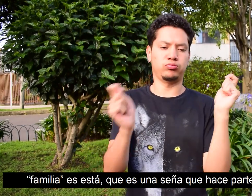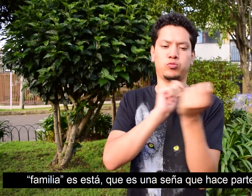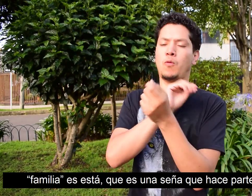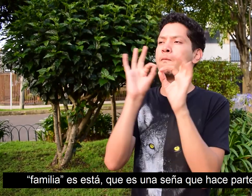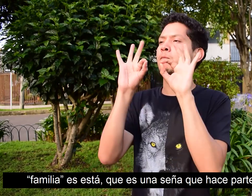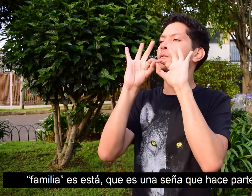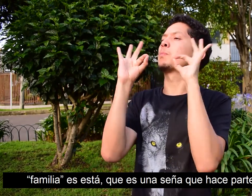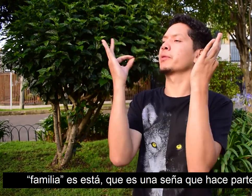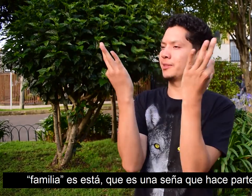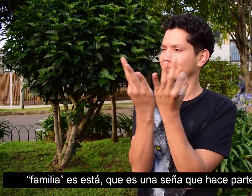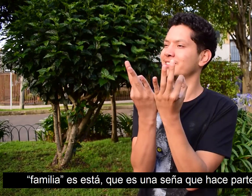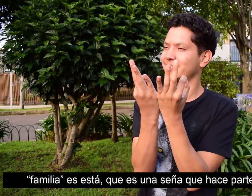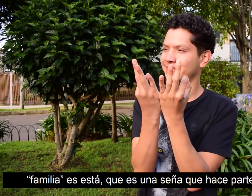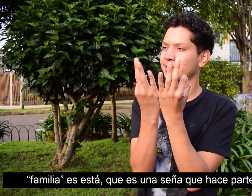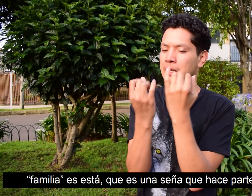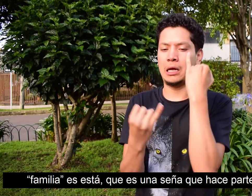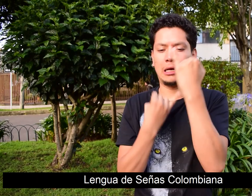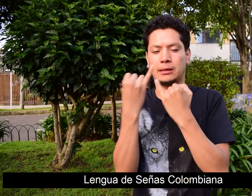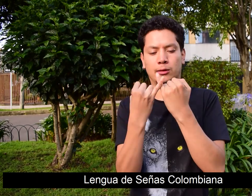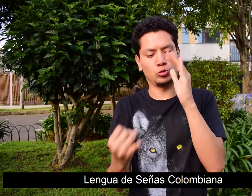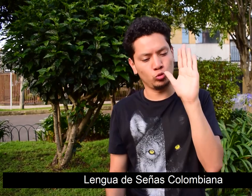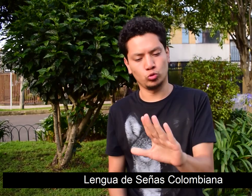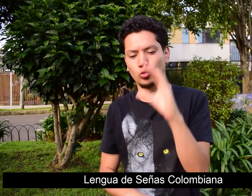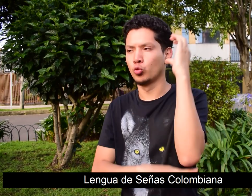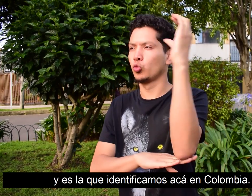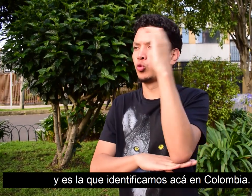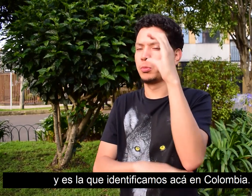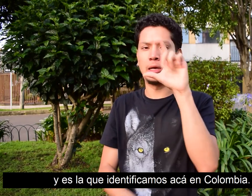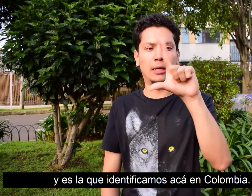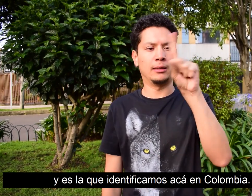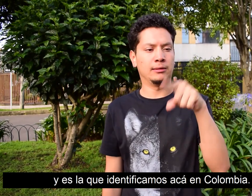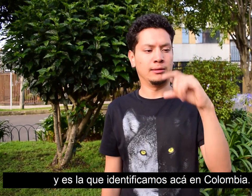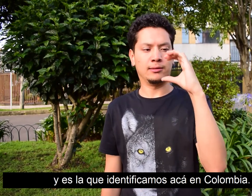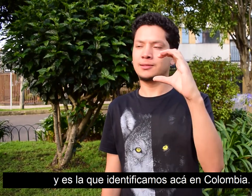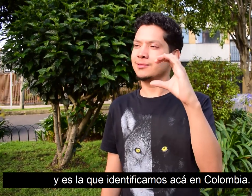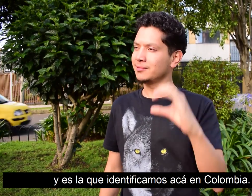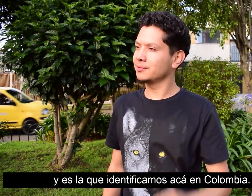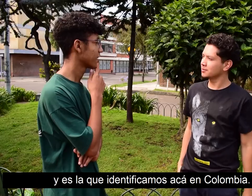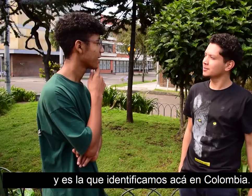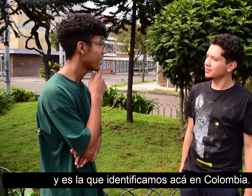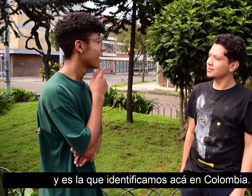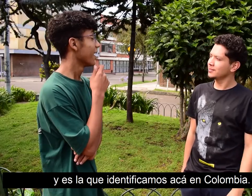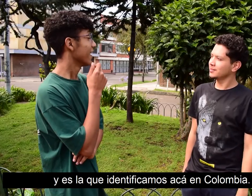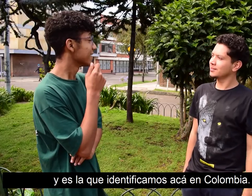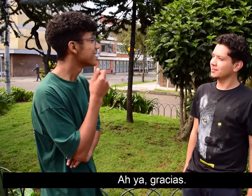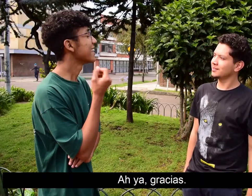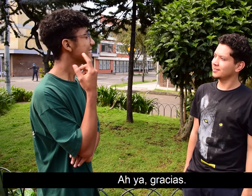esta, que es una seña que hace parte de la lengua de señas colombiana y es la que identificamos acá en Colombia. Ah,